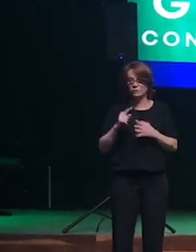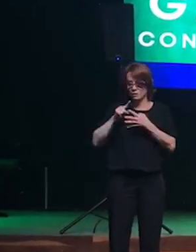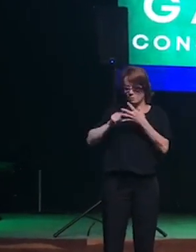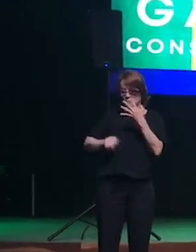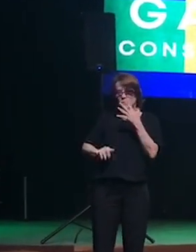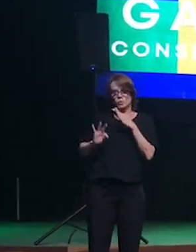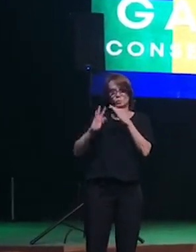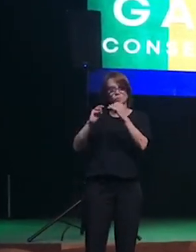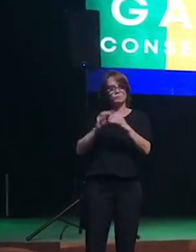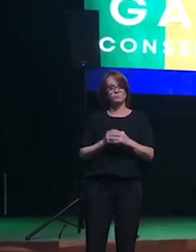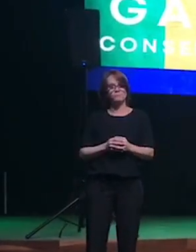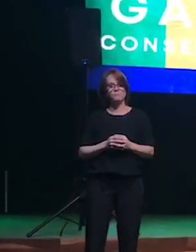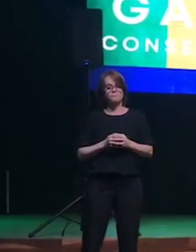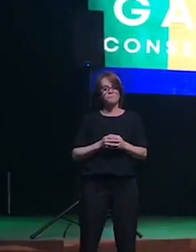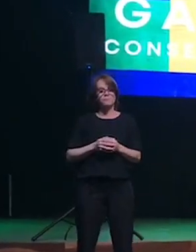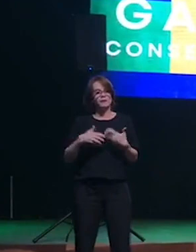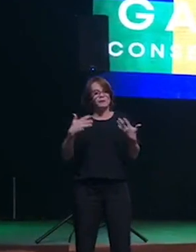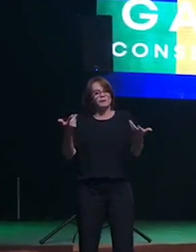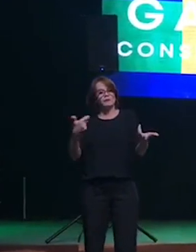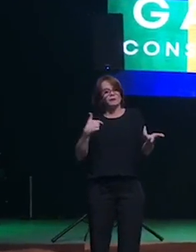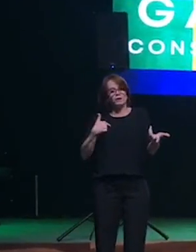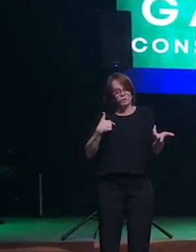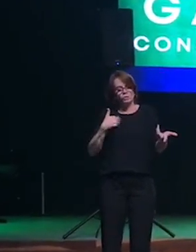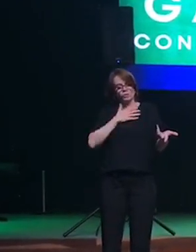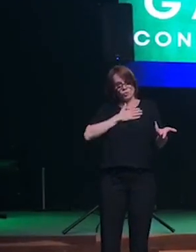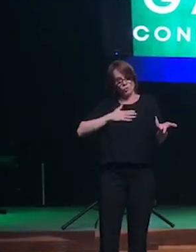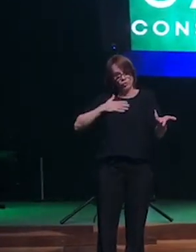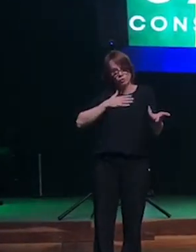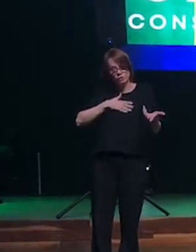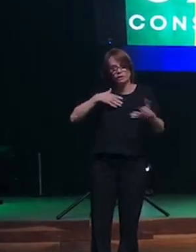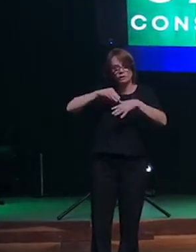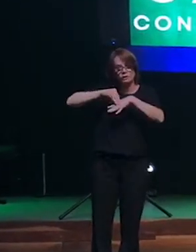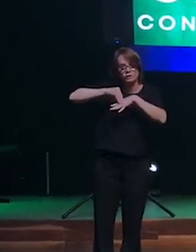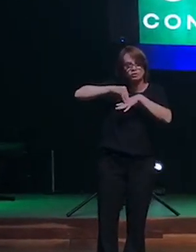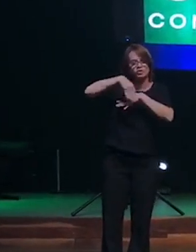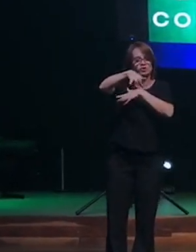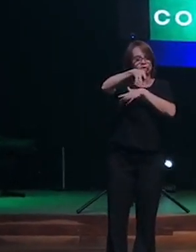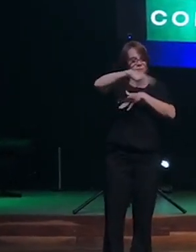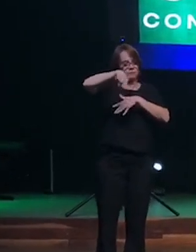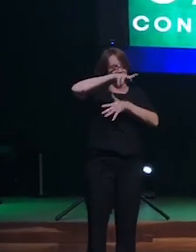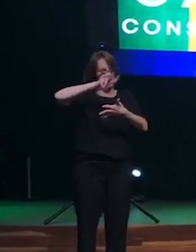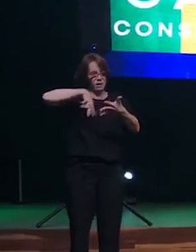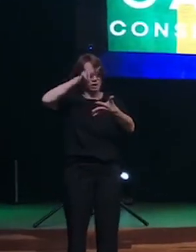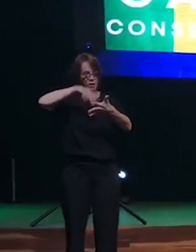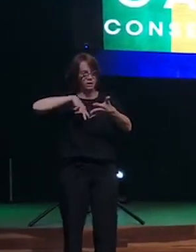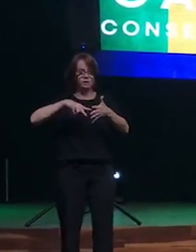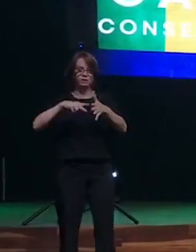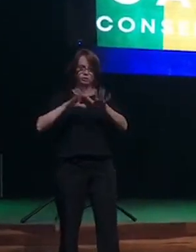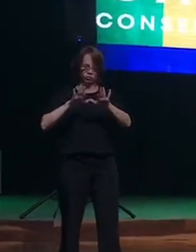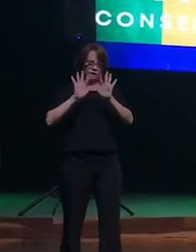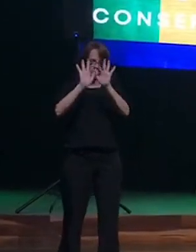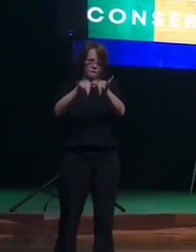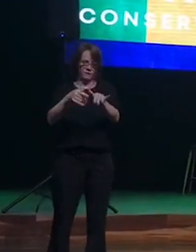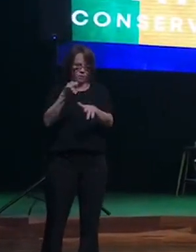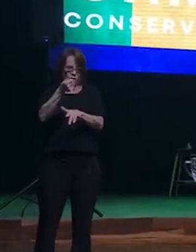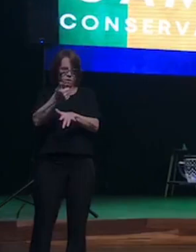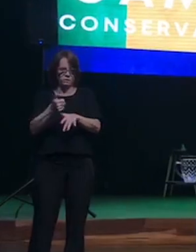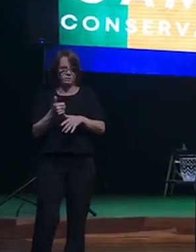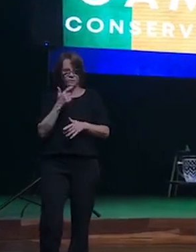compreendê-las. Eu gostaria de recomendar algumas leituras para vocês. E aqui eu estou encerrando.